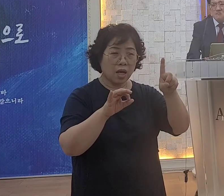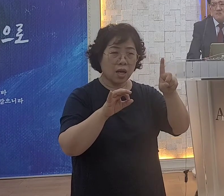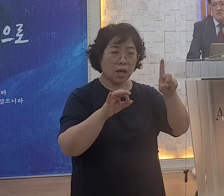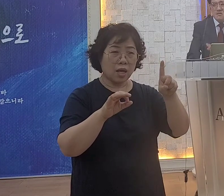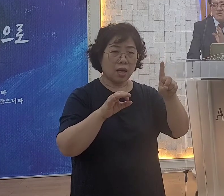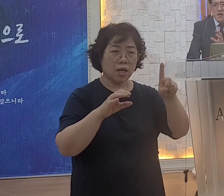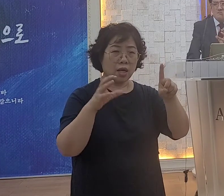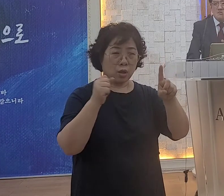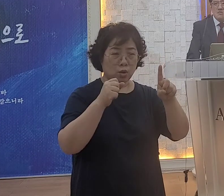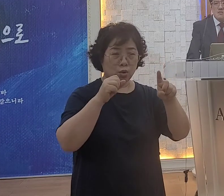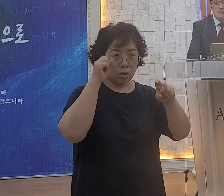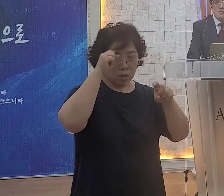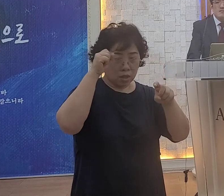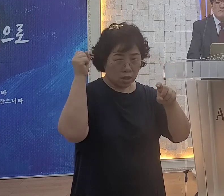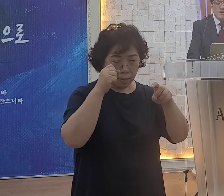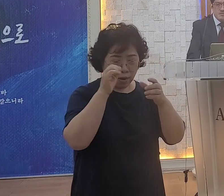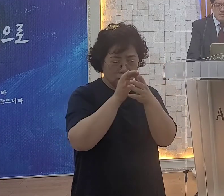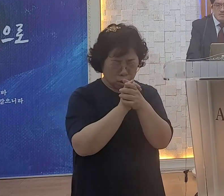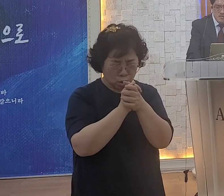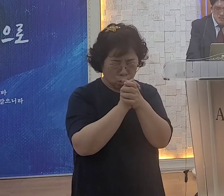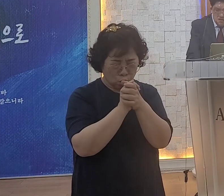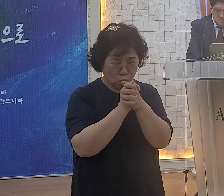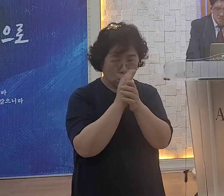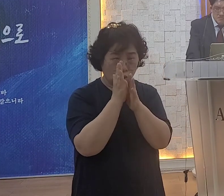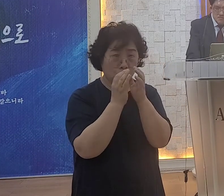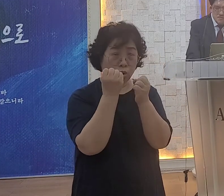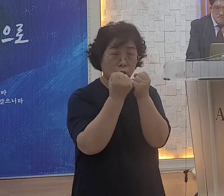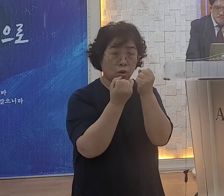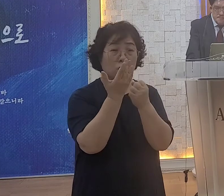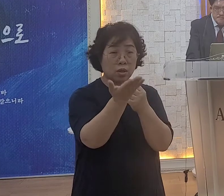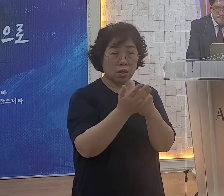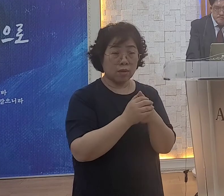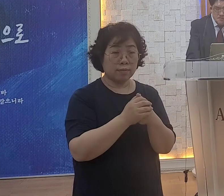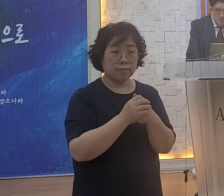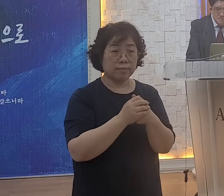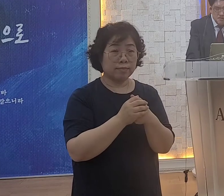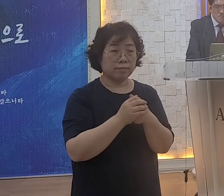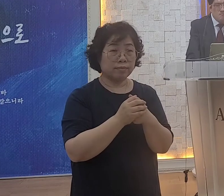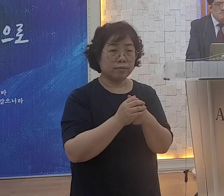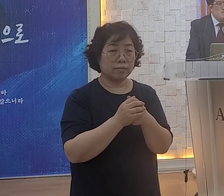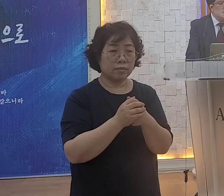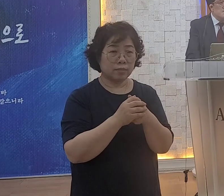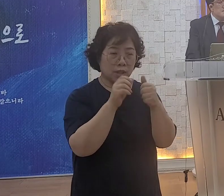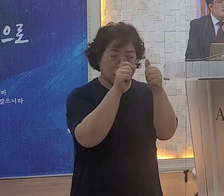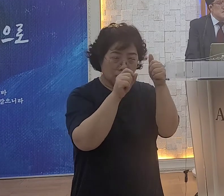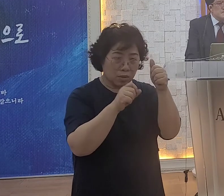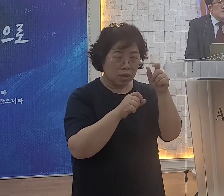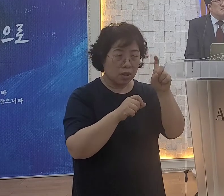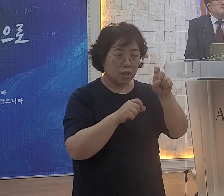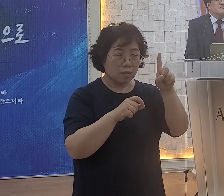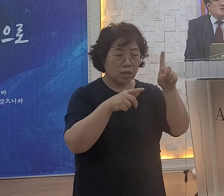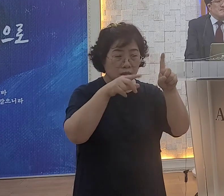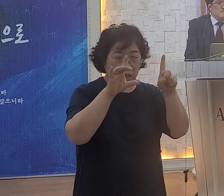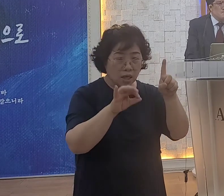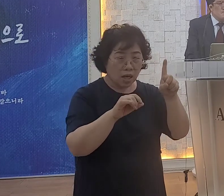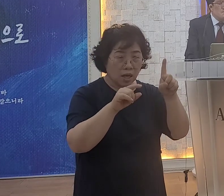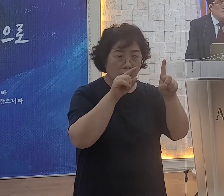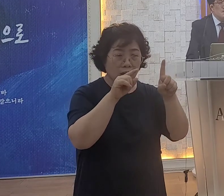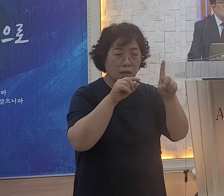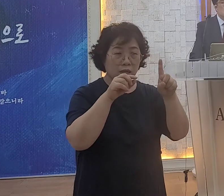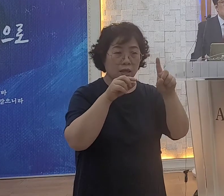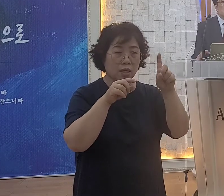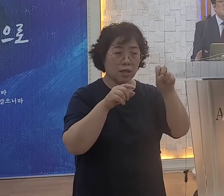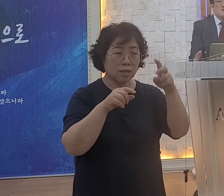말씀으로 이게 나누어서 말씀을 나누었습니다. 거기에 봐도 히브리서 11장 12장에